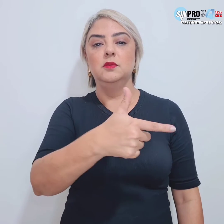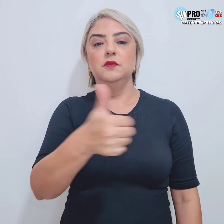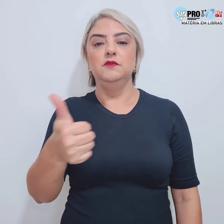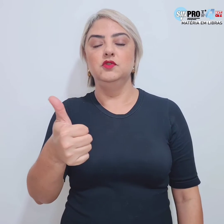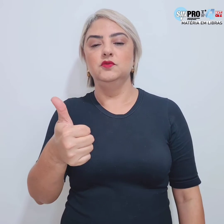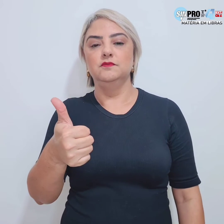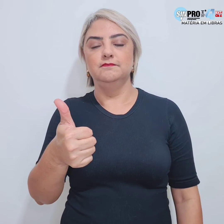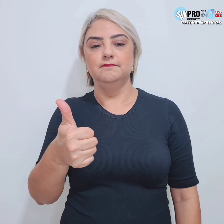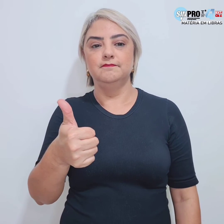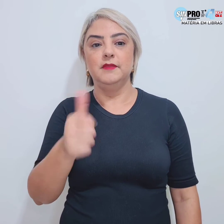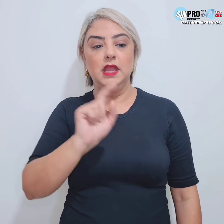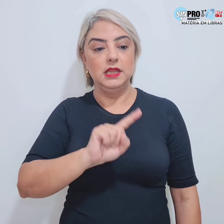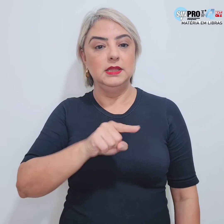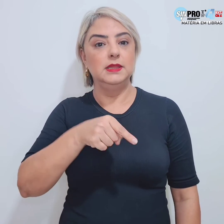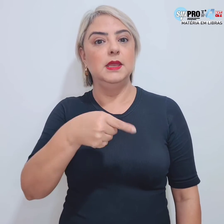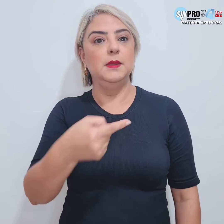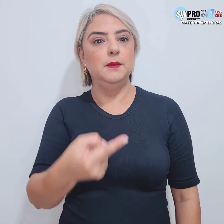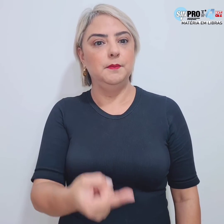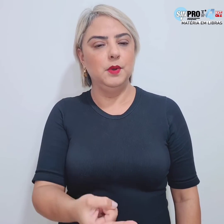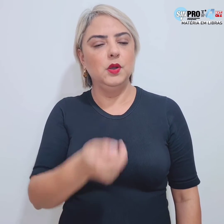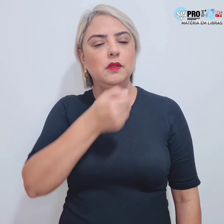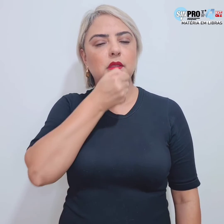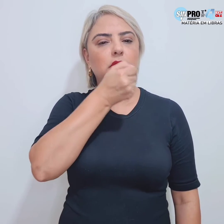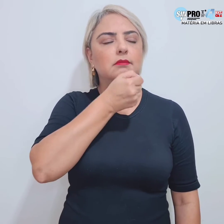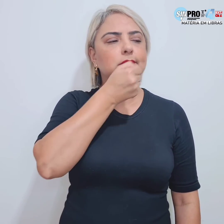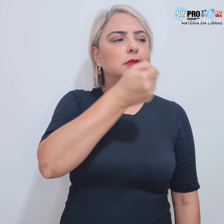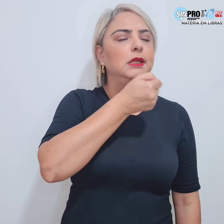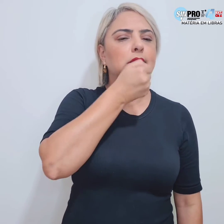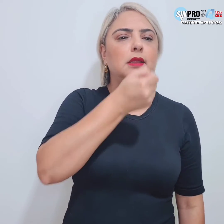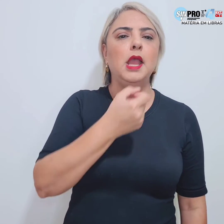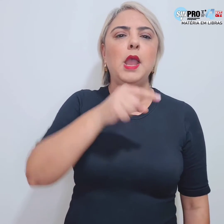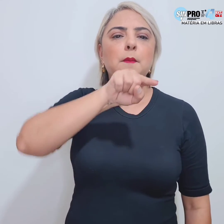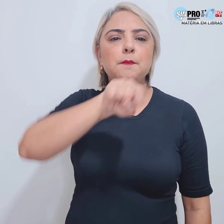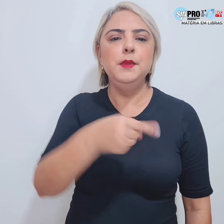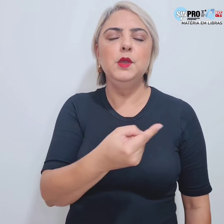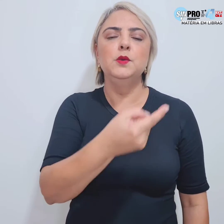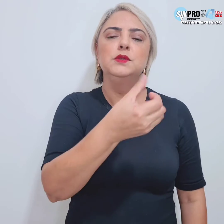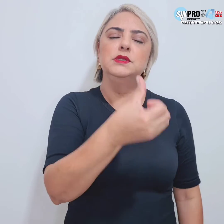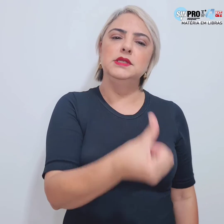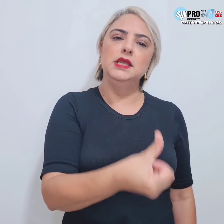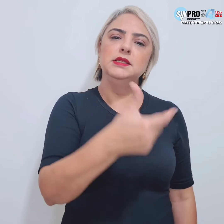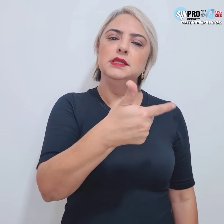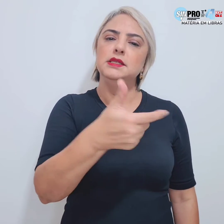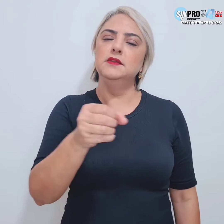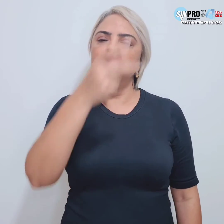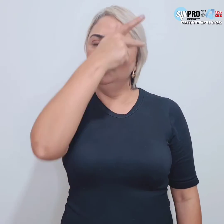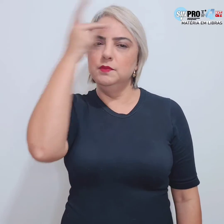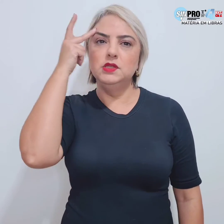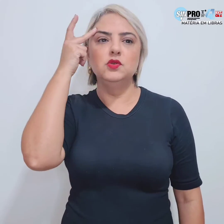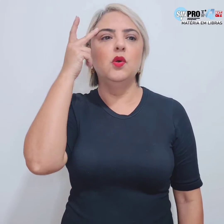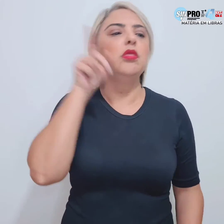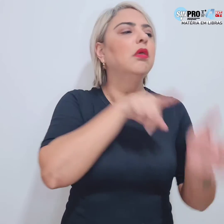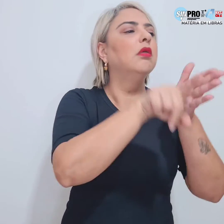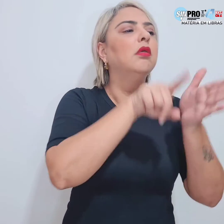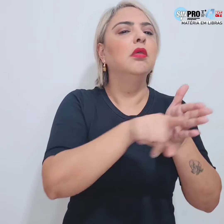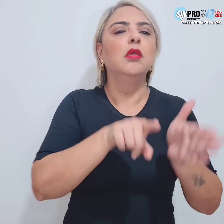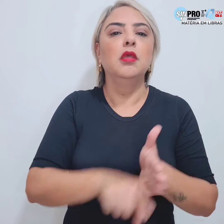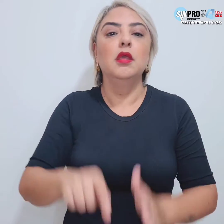após entrevistar 1.620 pessoas em 72